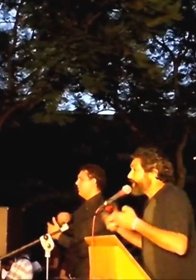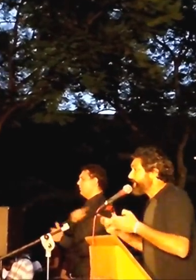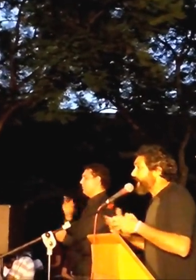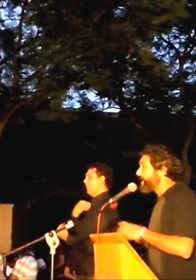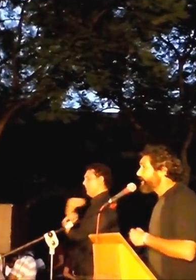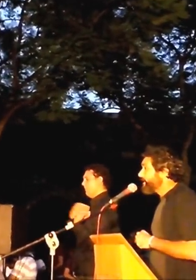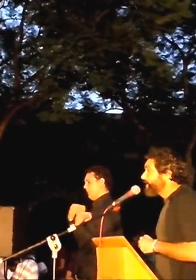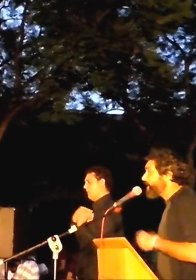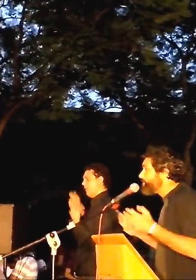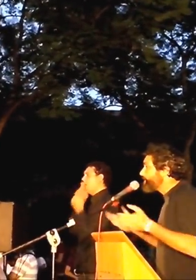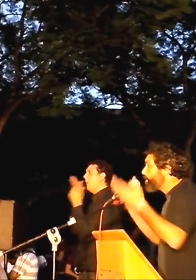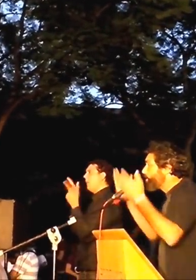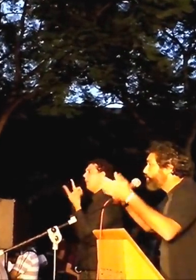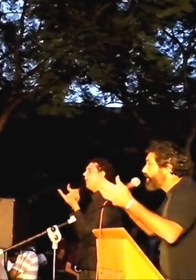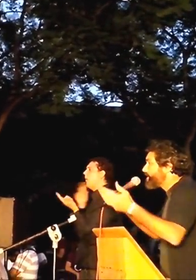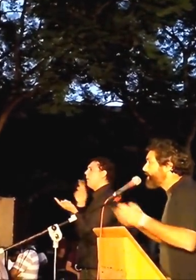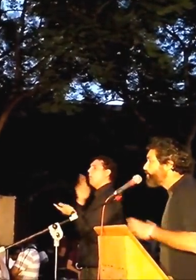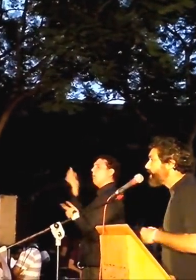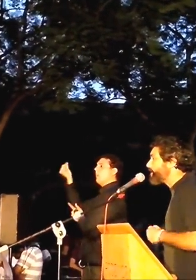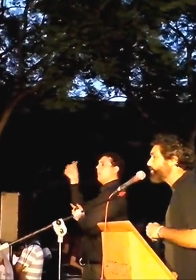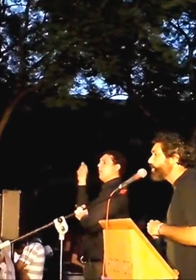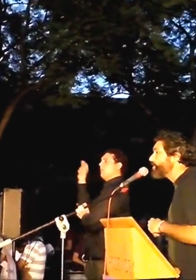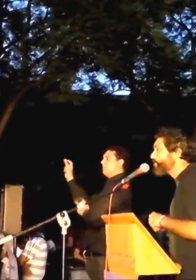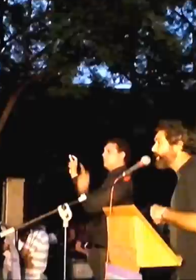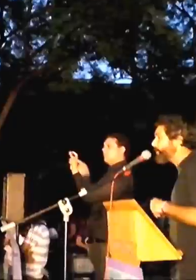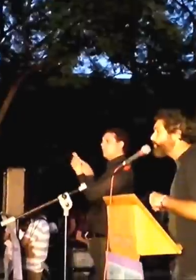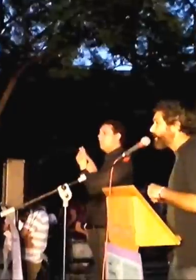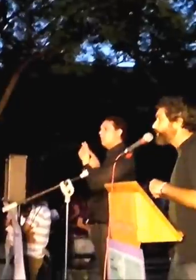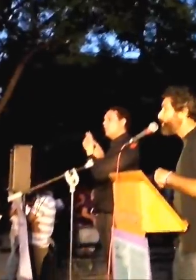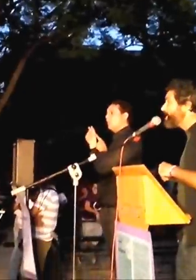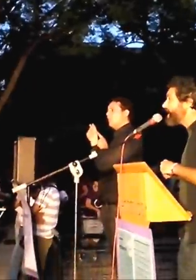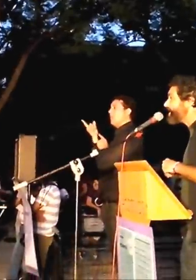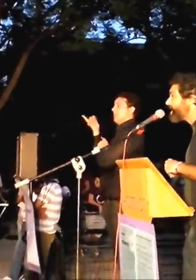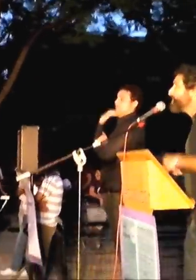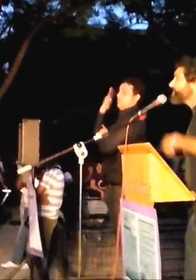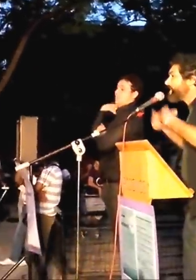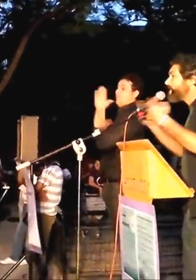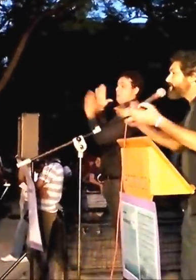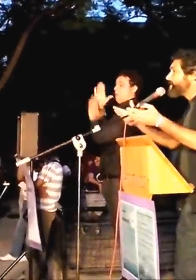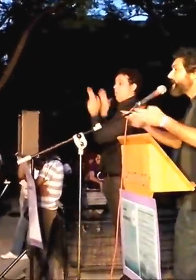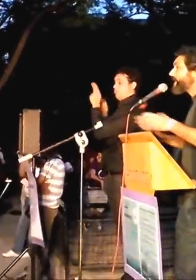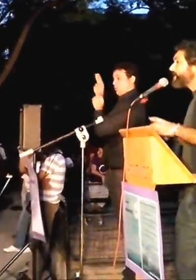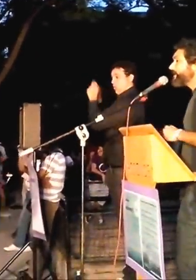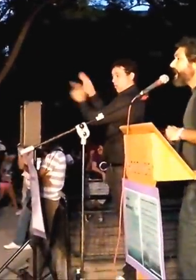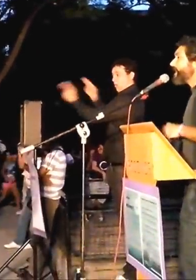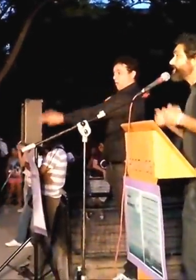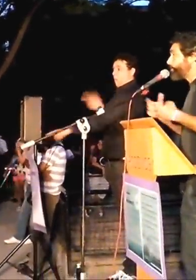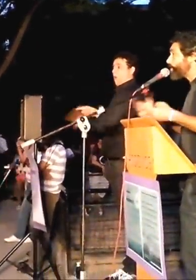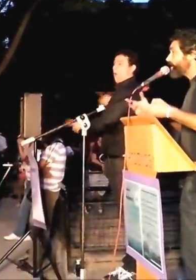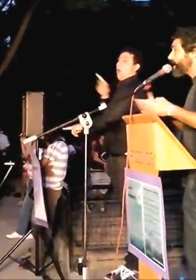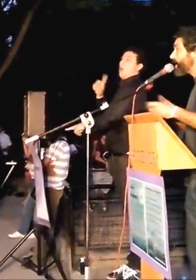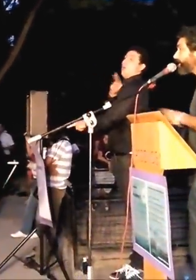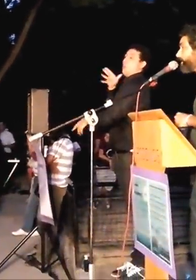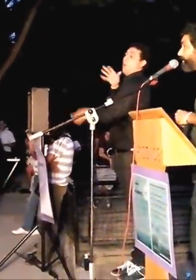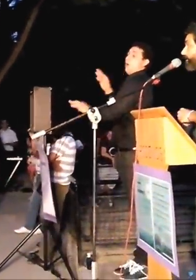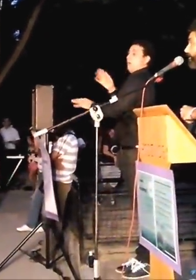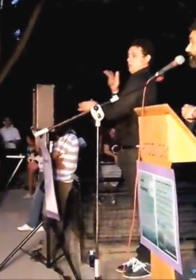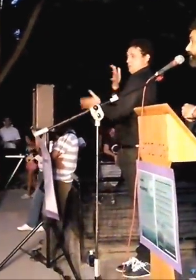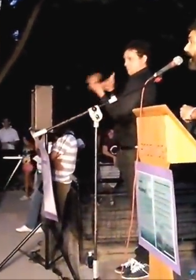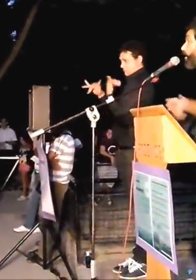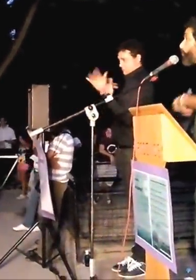como el capital, que ahora mismo no puede especular, como lo he visto con la burbuja inmobiliaria, se dedica a